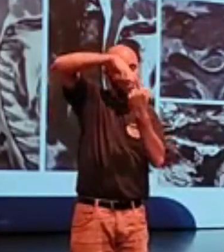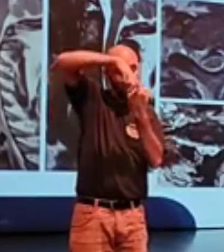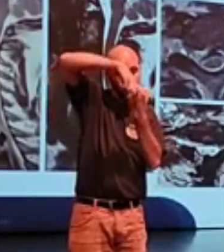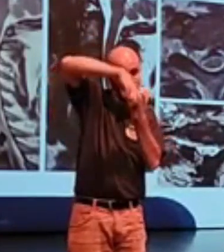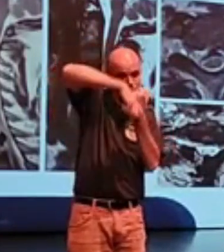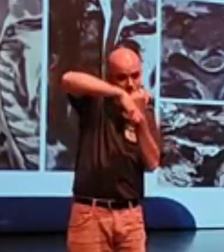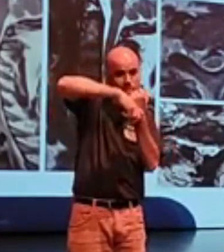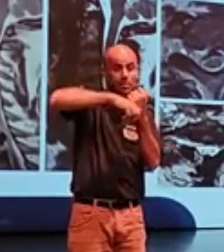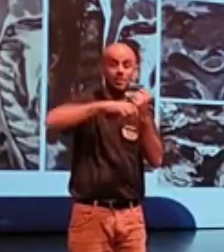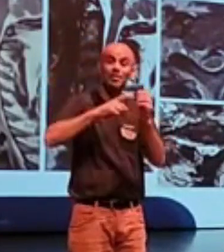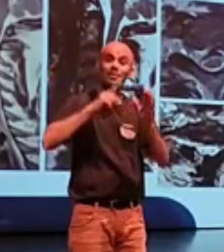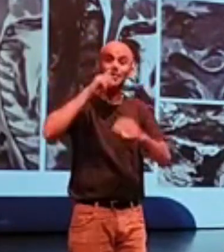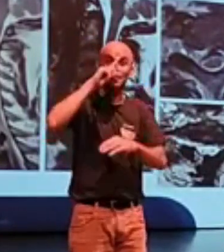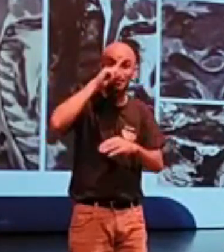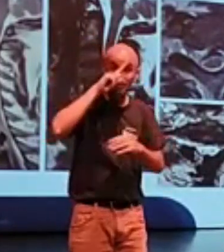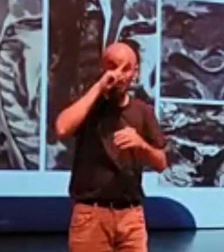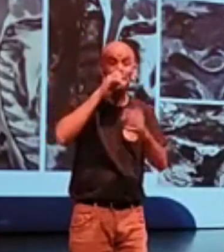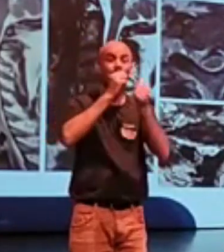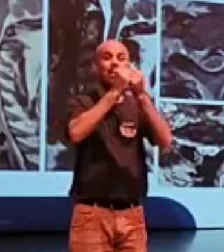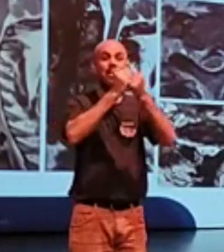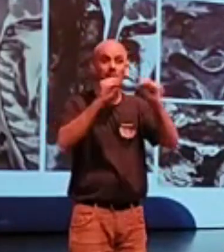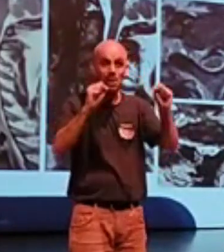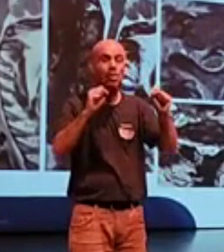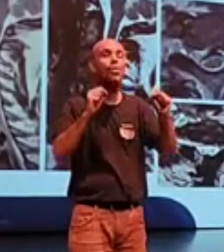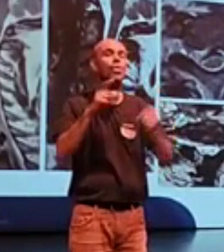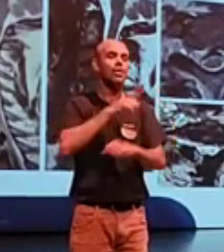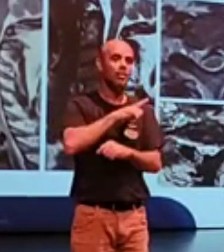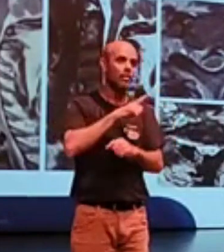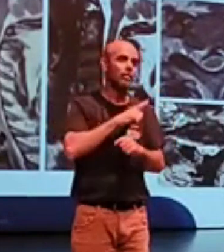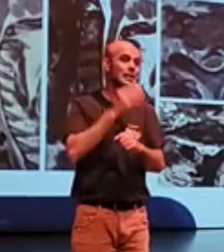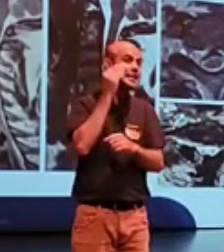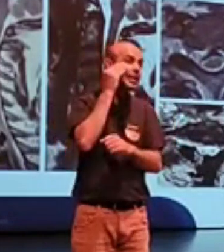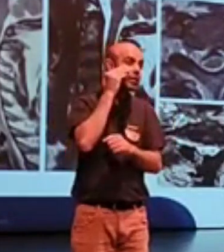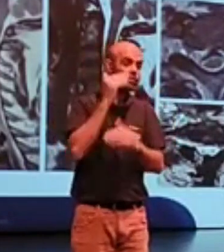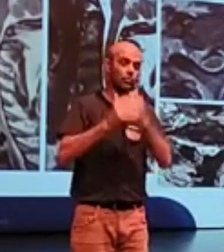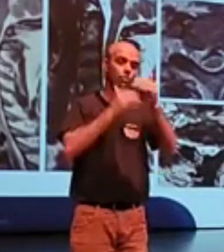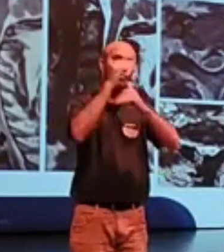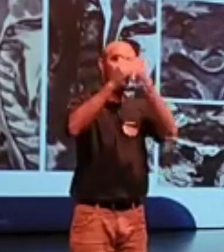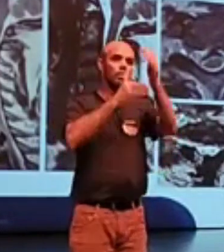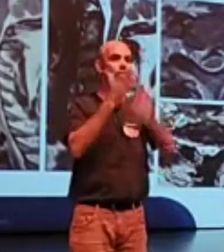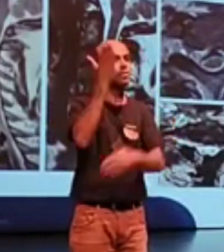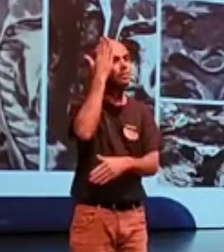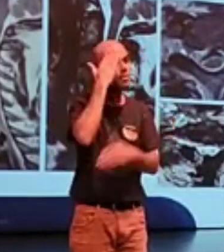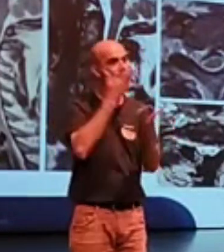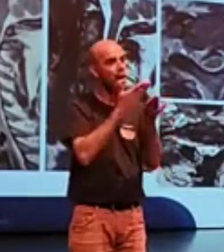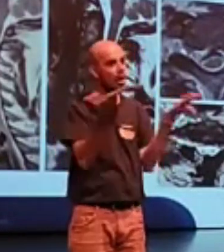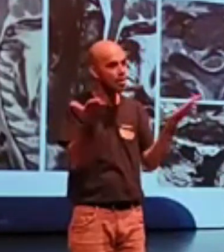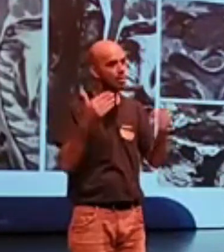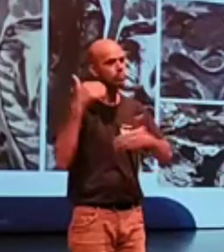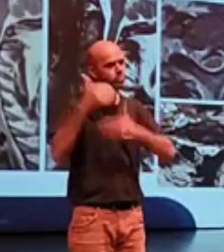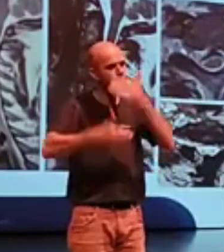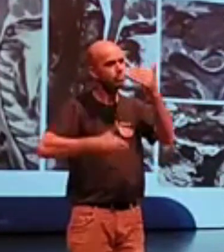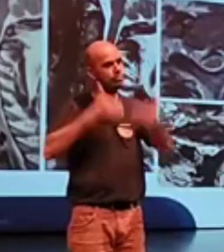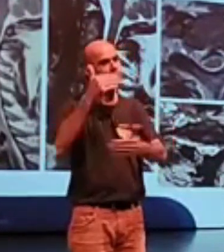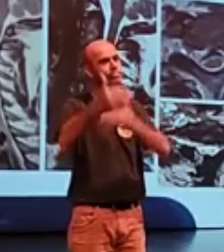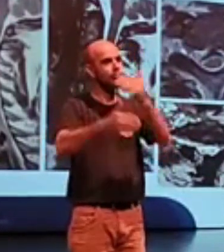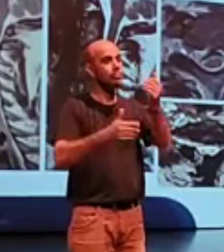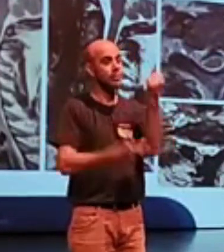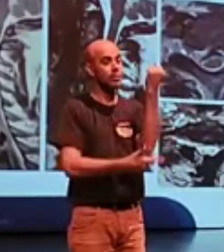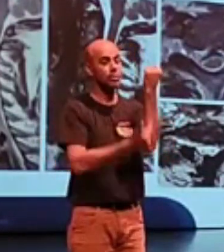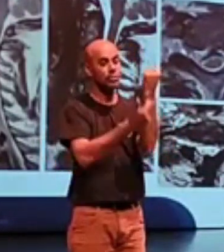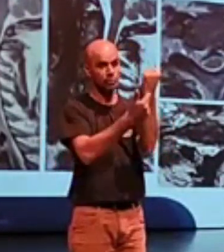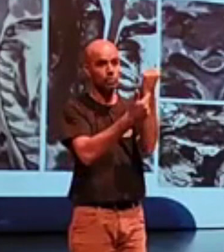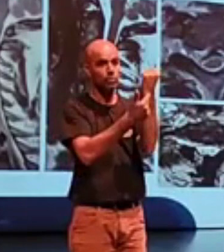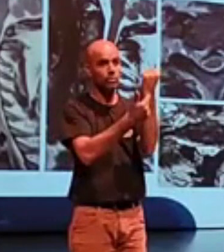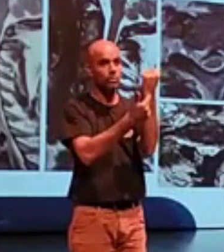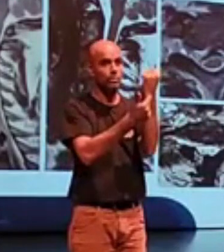mas ela tem altos índices de complicações. Então nós tentamos evoluir. Saibam que isso está acontecendo. Inclusive as cirurgias,